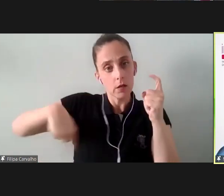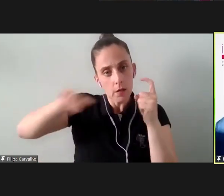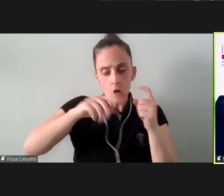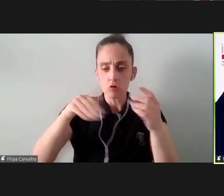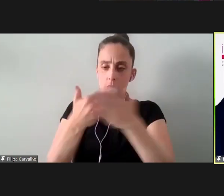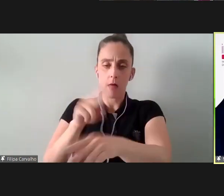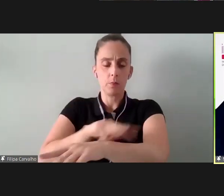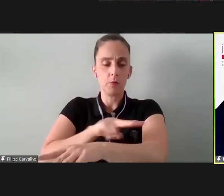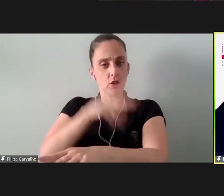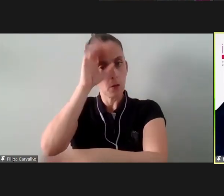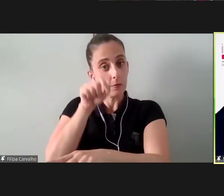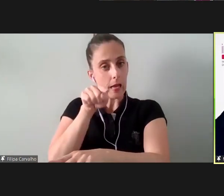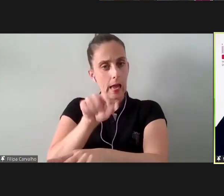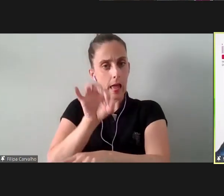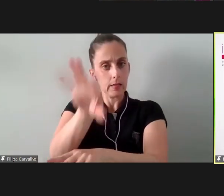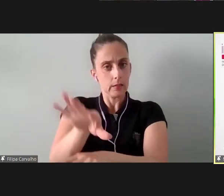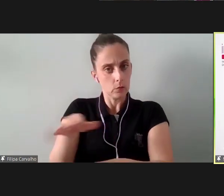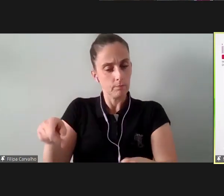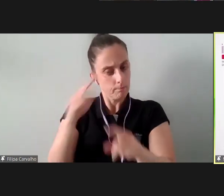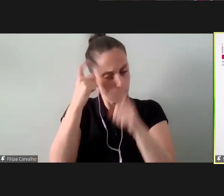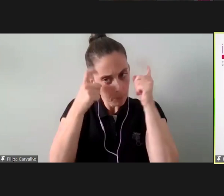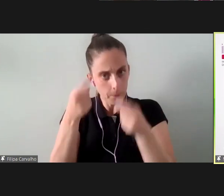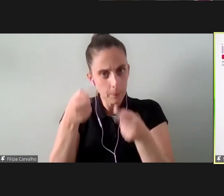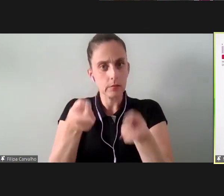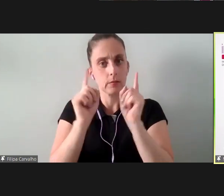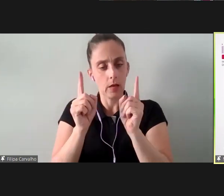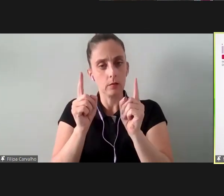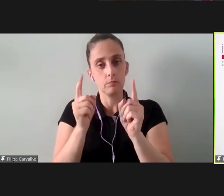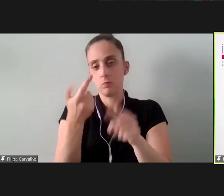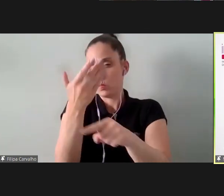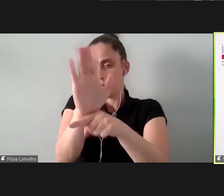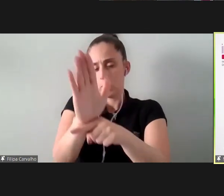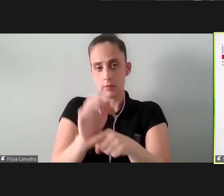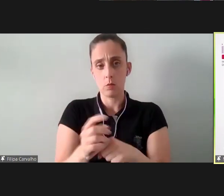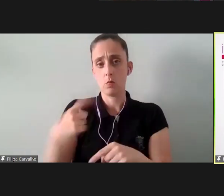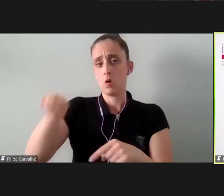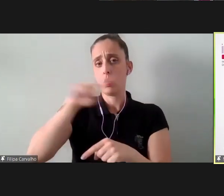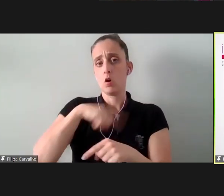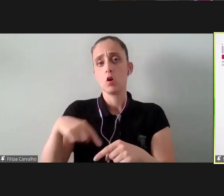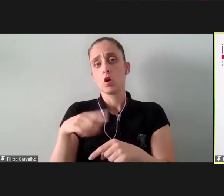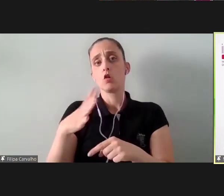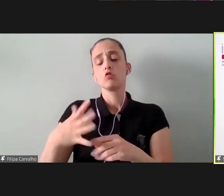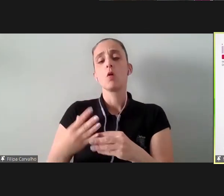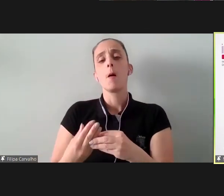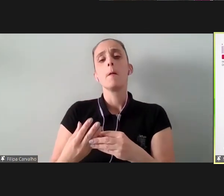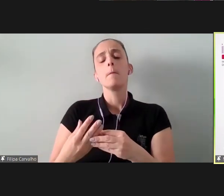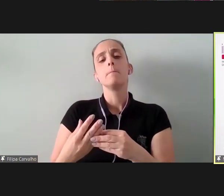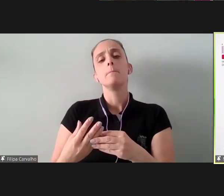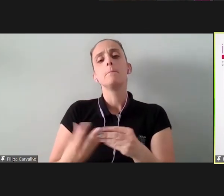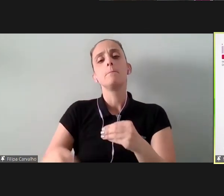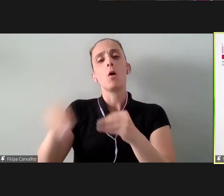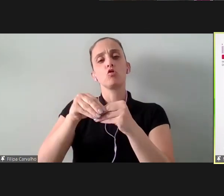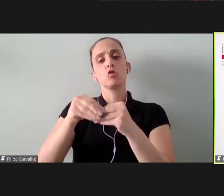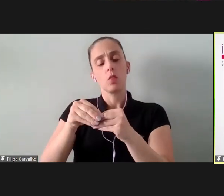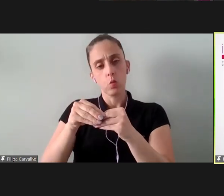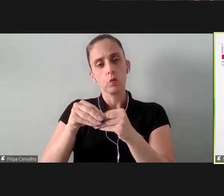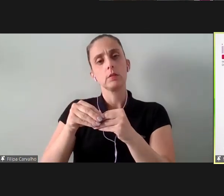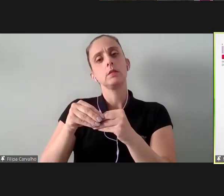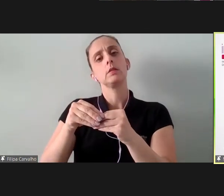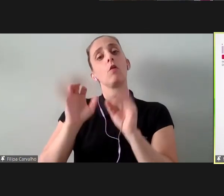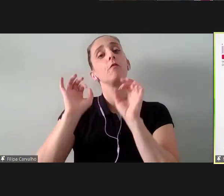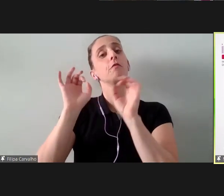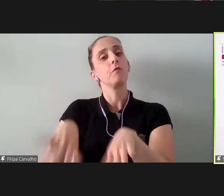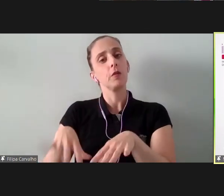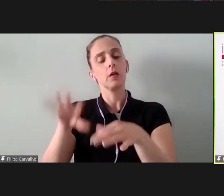pública. Eu, apenas a título de exemplo, nós terminámos uma pós-graduação em gestão financeira e contabilidade